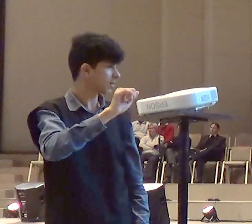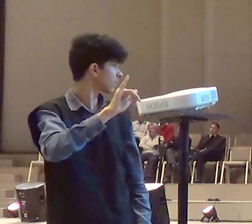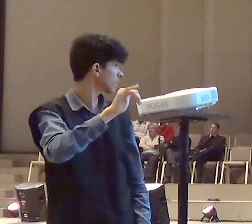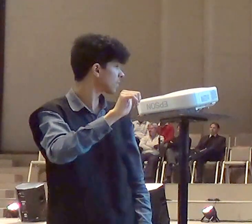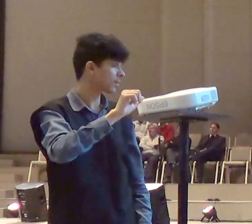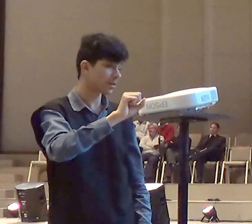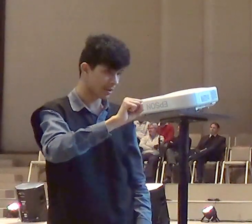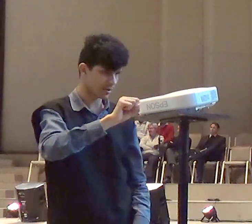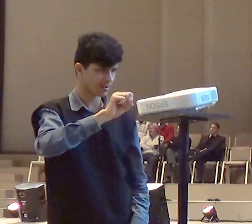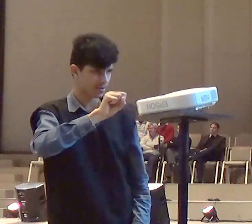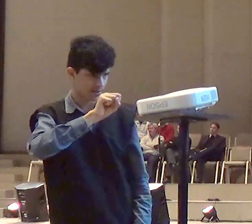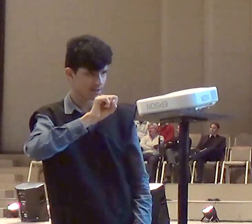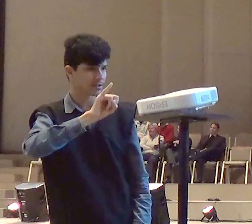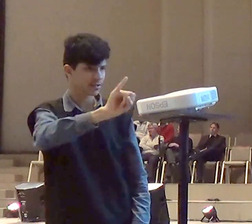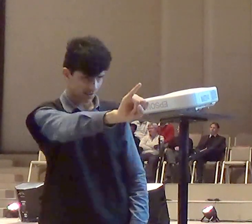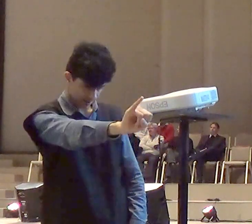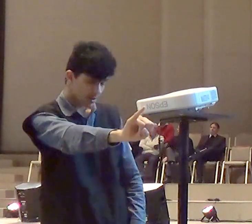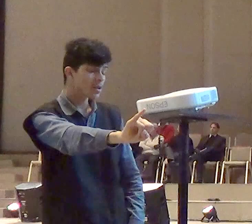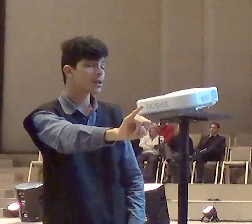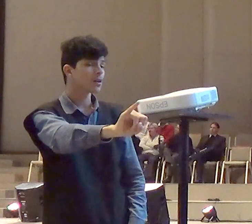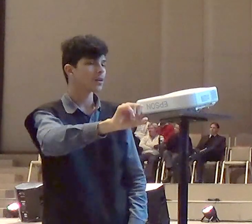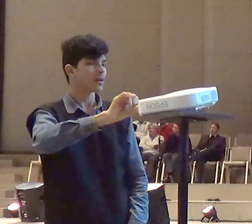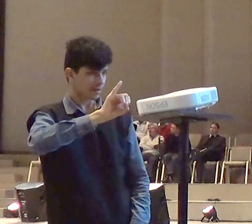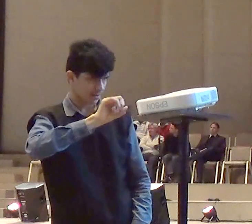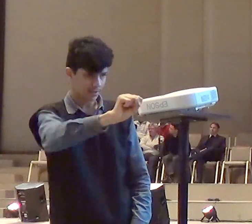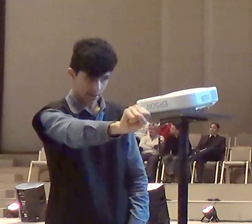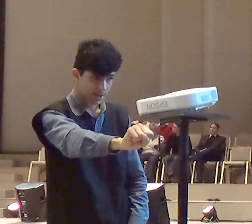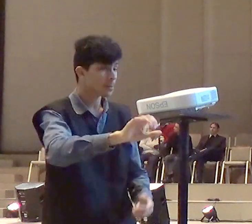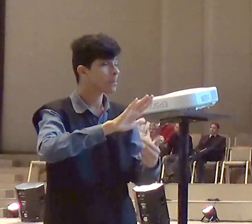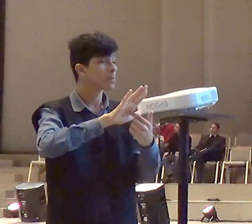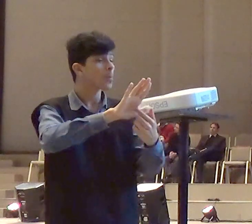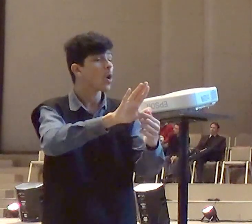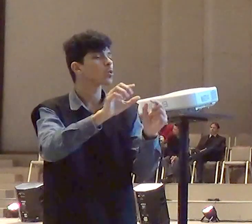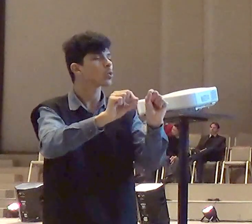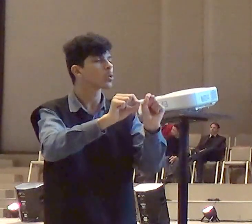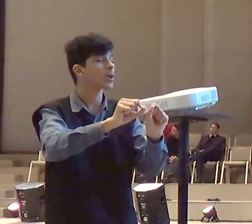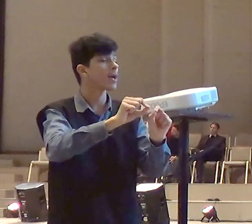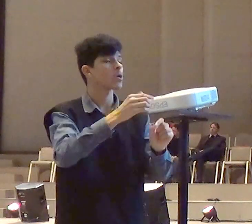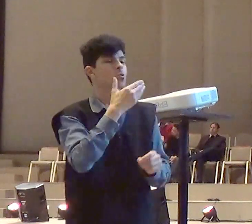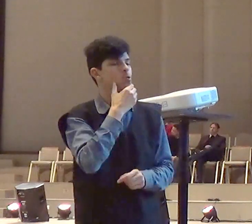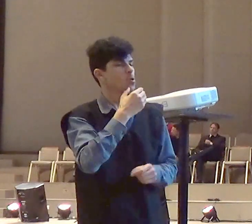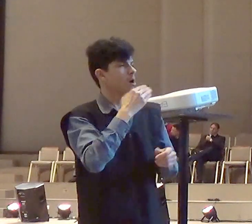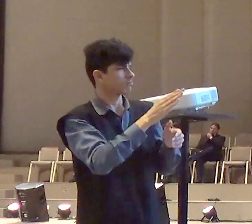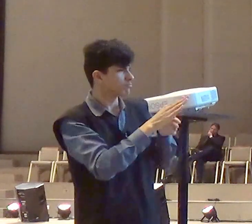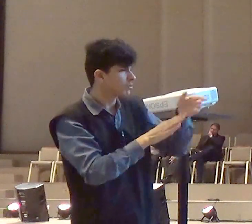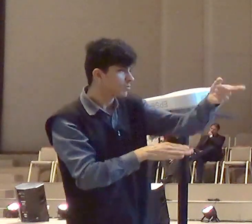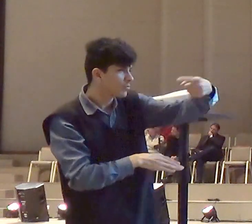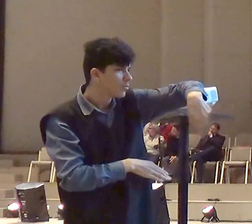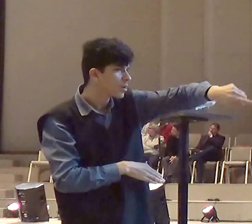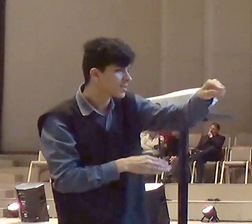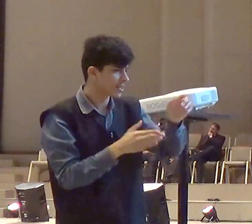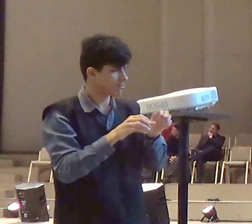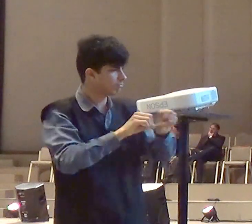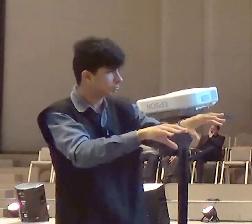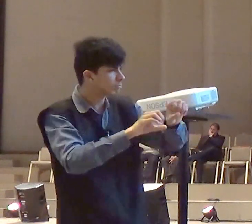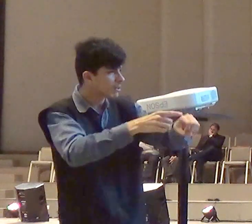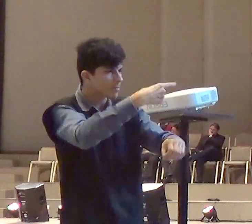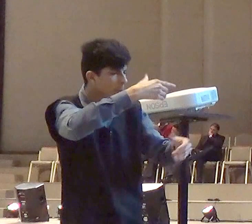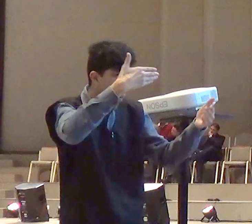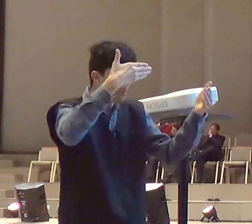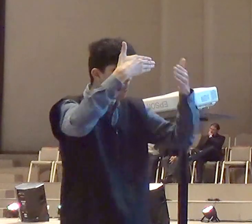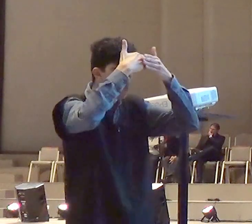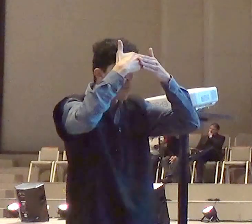todas as visões são como se fossem uma mensagem escrita num livro fechado e lacrado